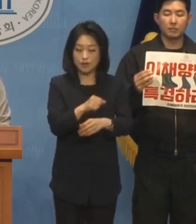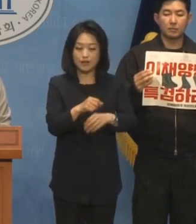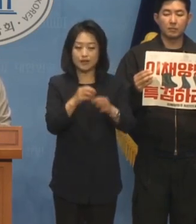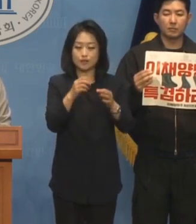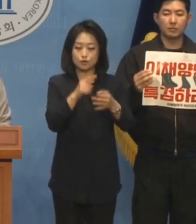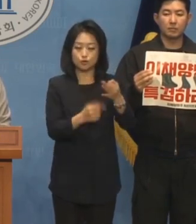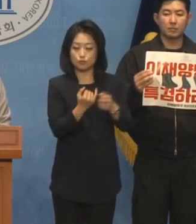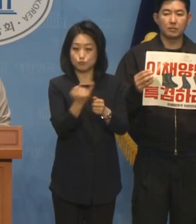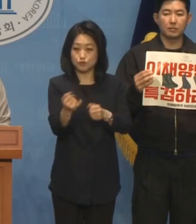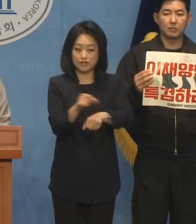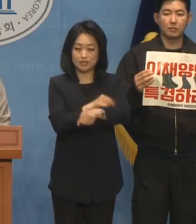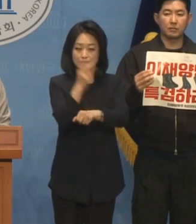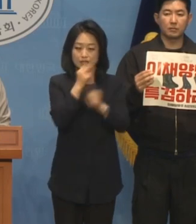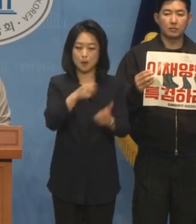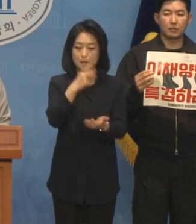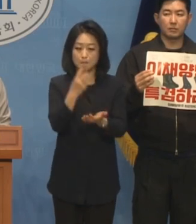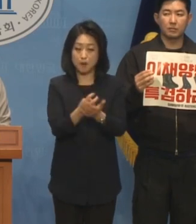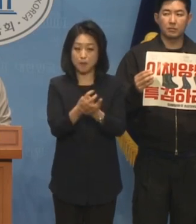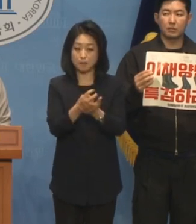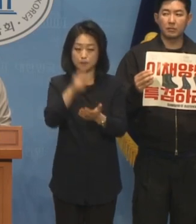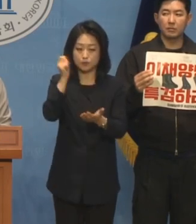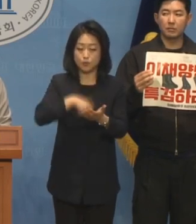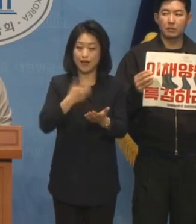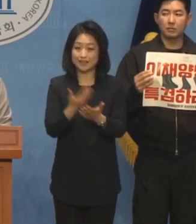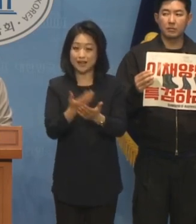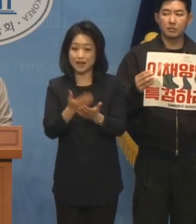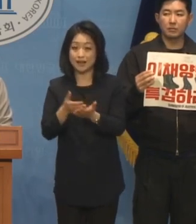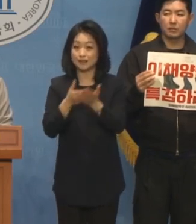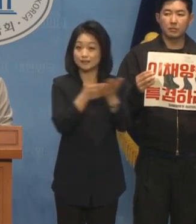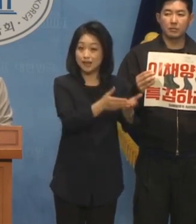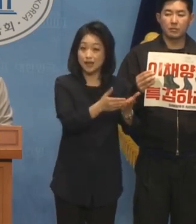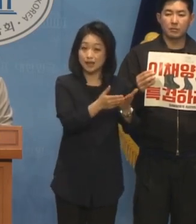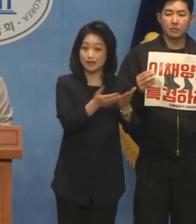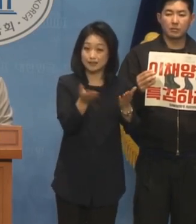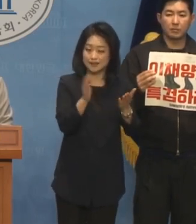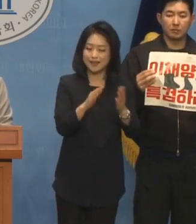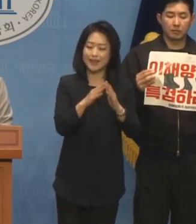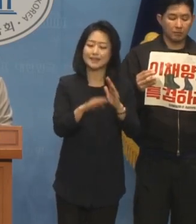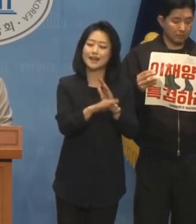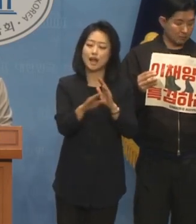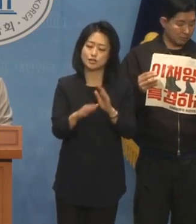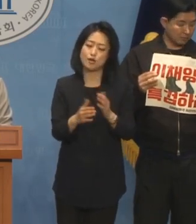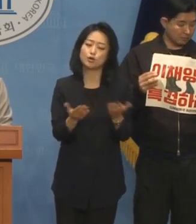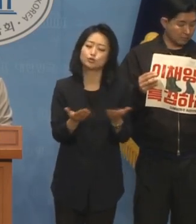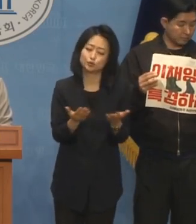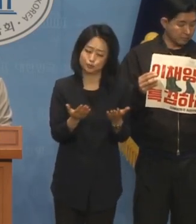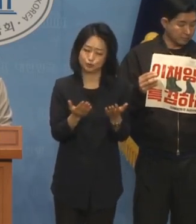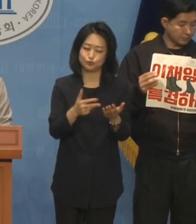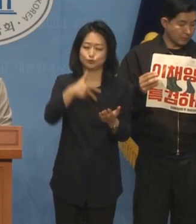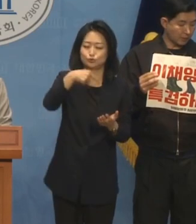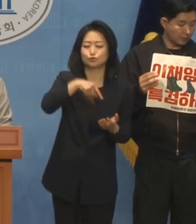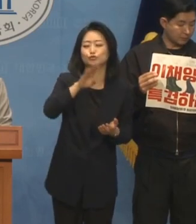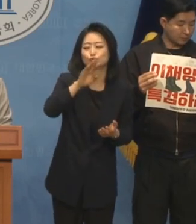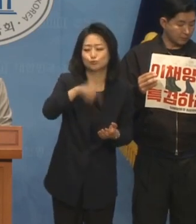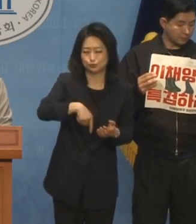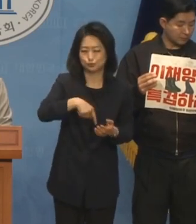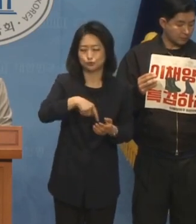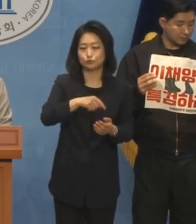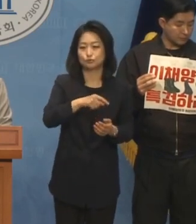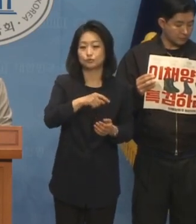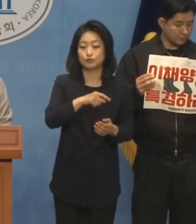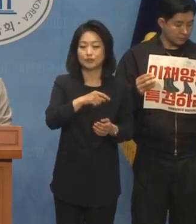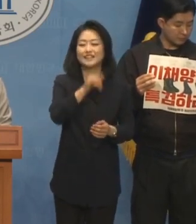통과시켜라 심판을 했는데 가정주부 운운하며 이게 방송을 했다 국민의